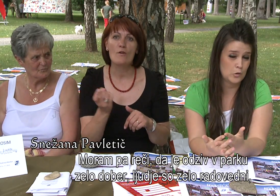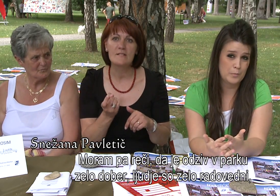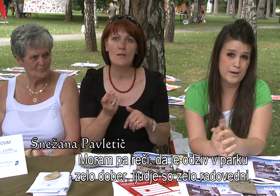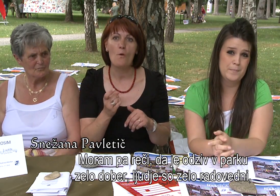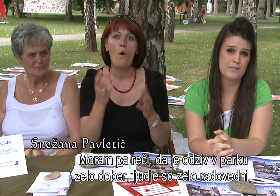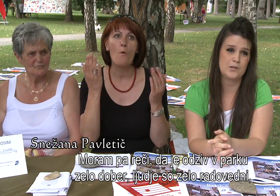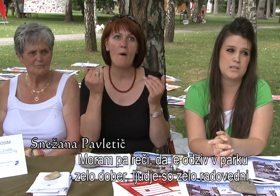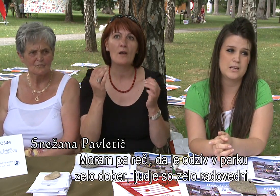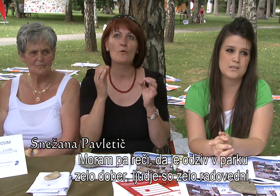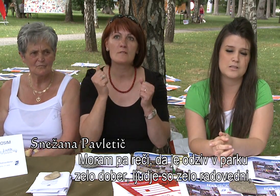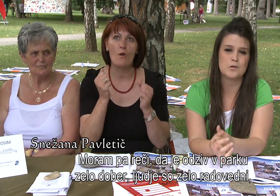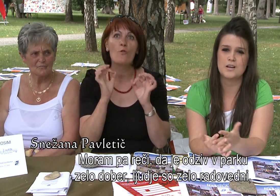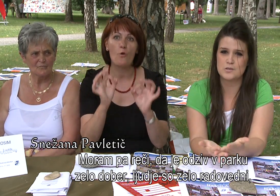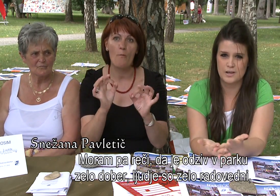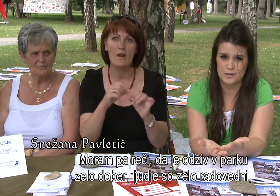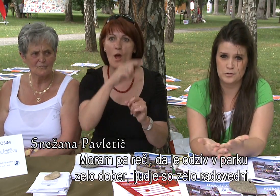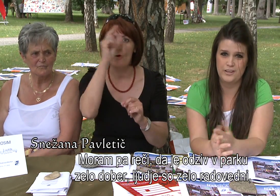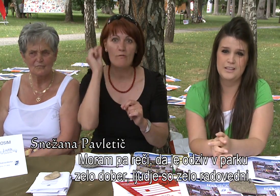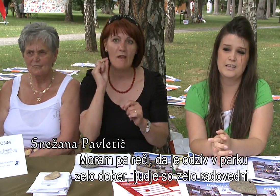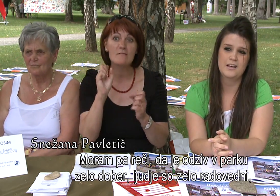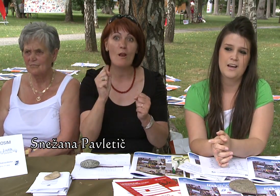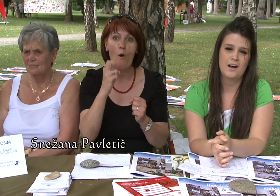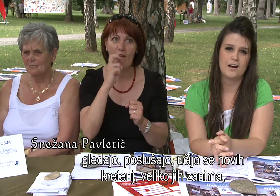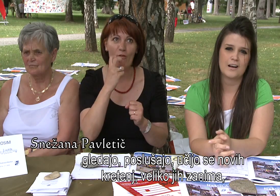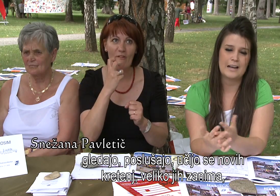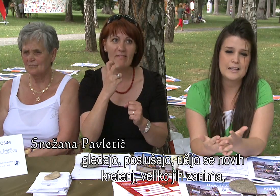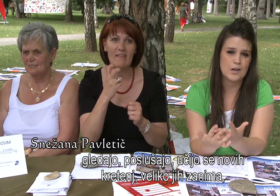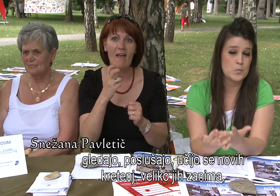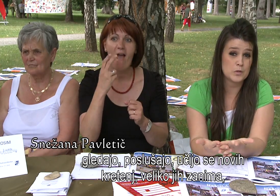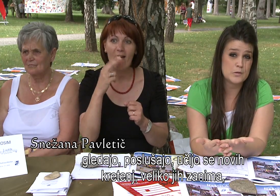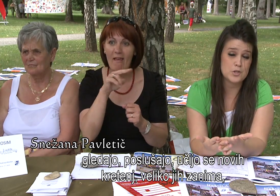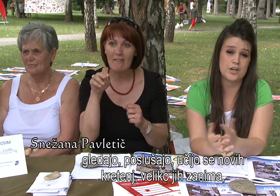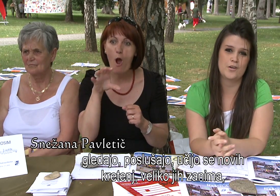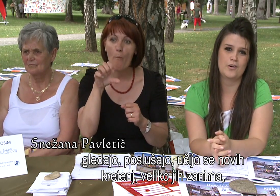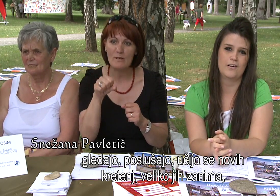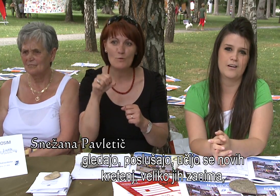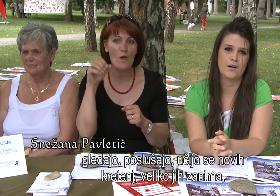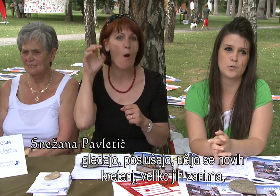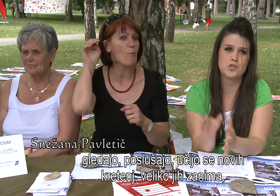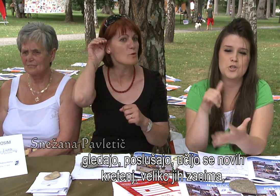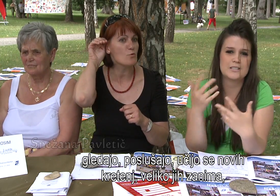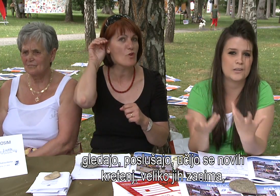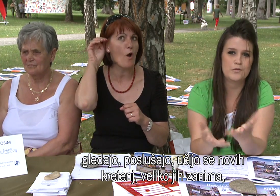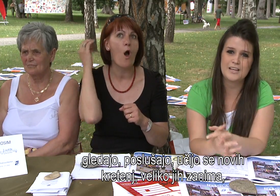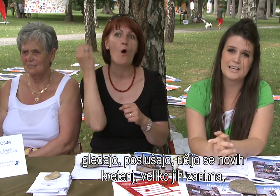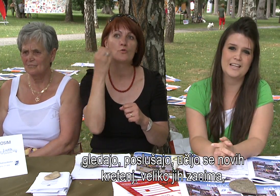dober. Ljudje so zelo radovedni, gledajo, poslušajo, učijo se novih